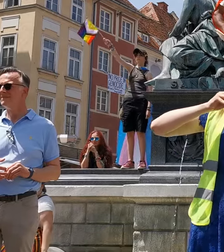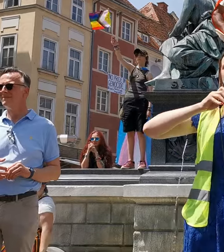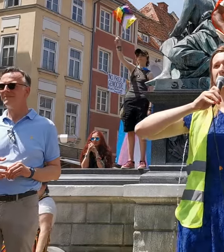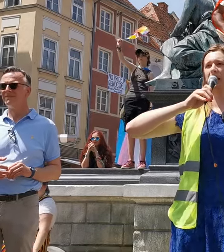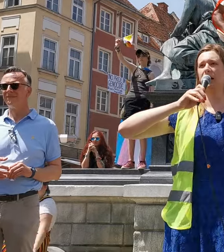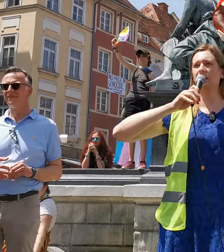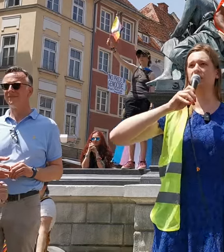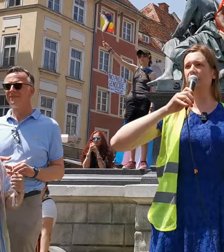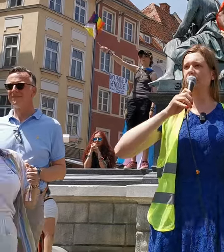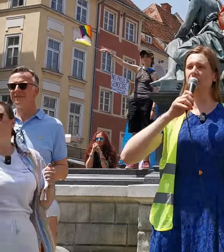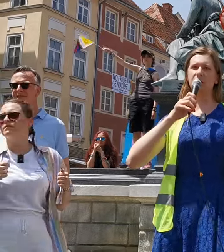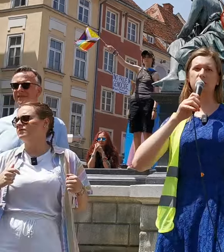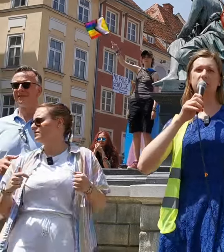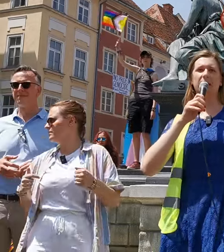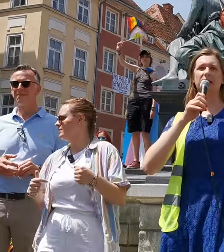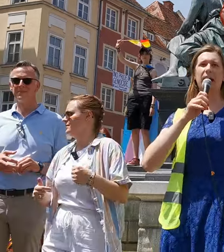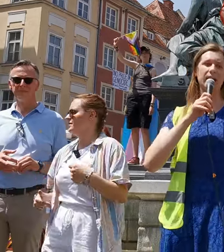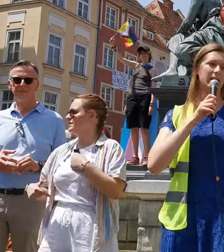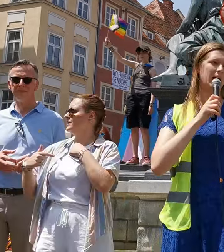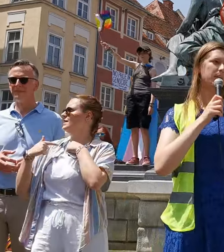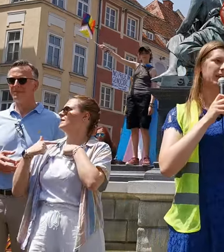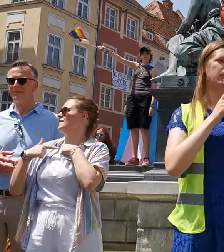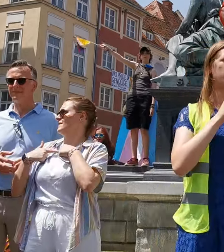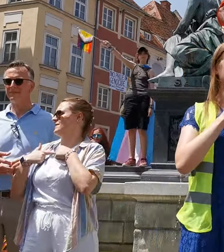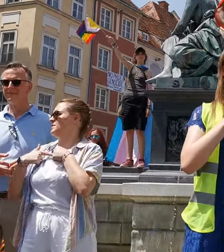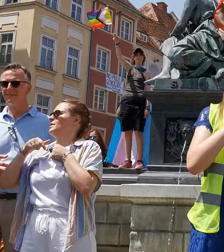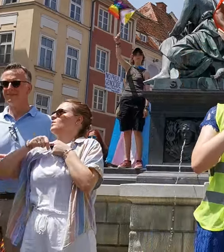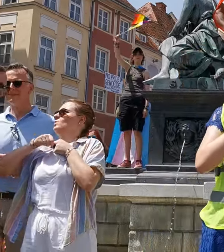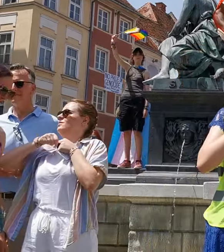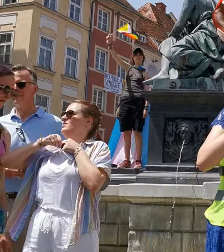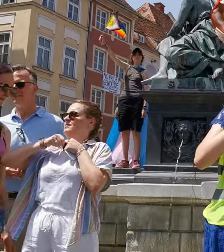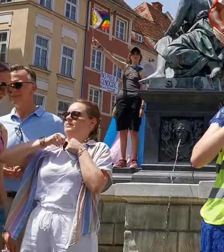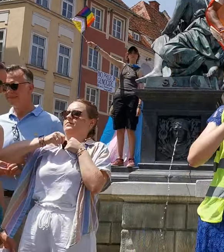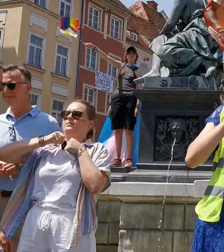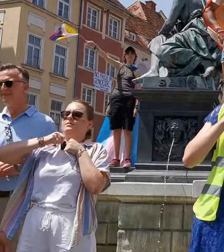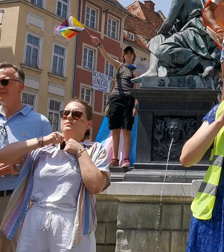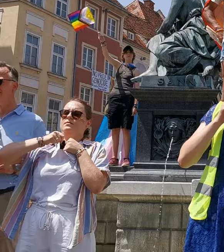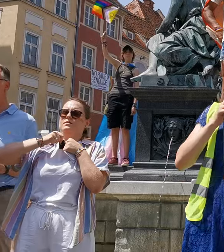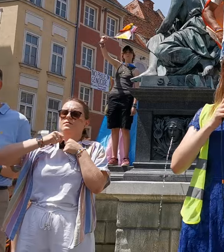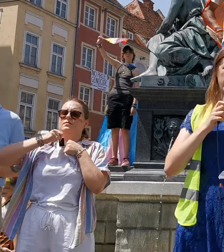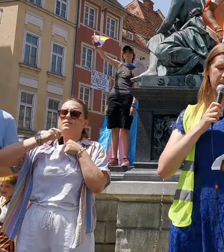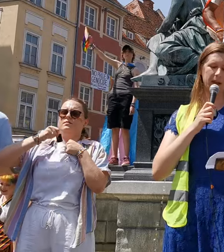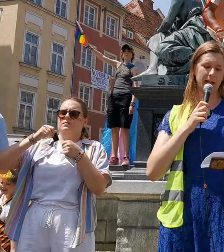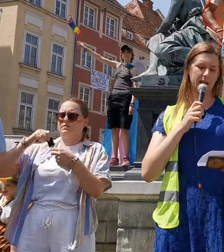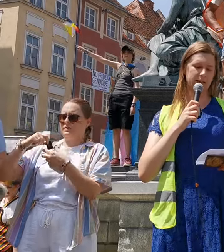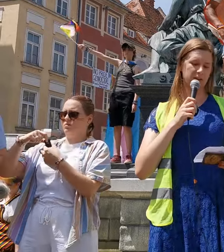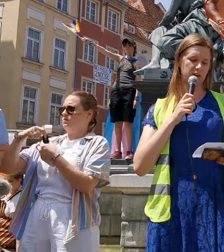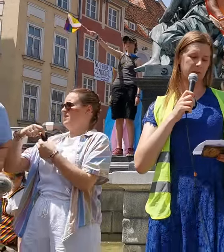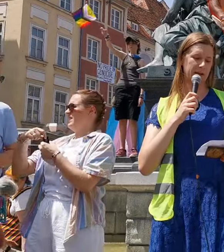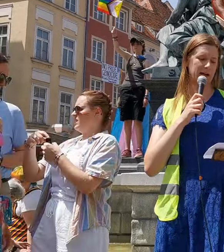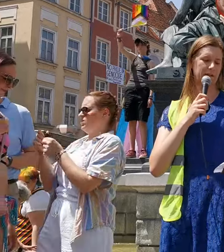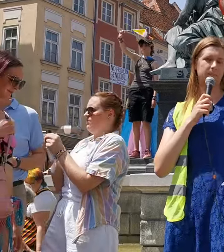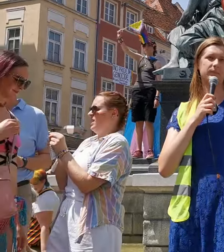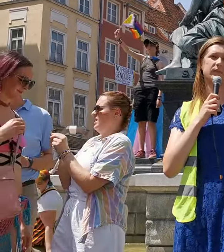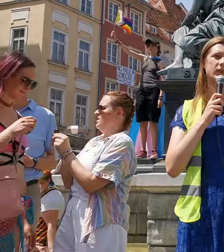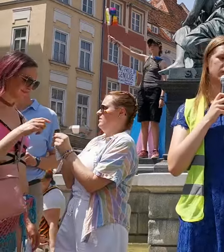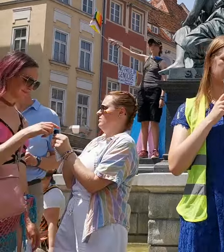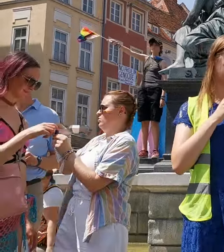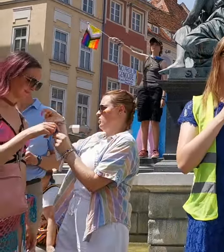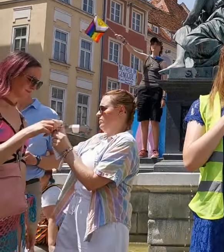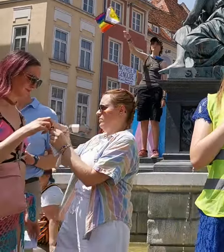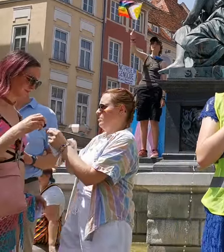des Nationalrates liegt hierzu seit 3 Jahren bei der Bundesregierung. Und die ÖVP legt sich quer.